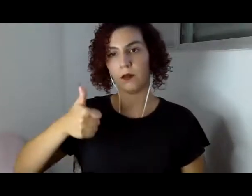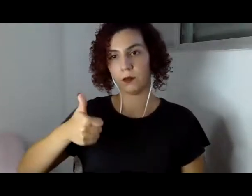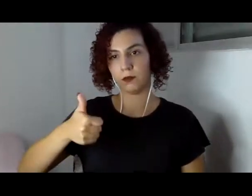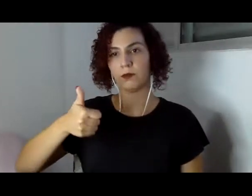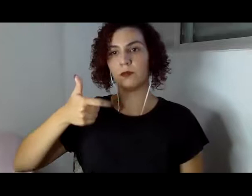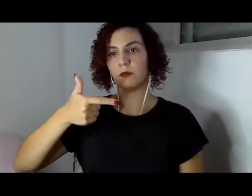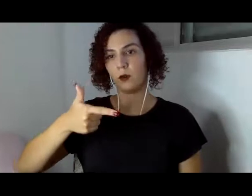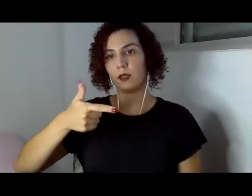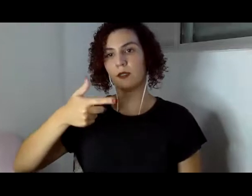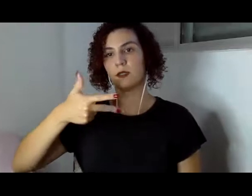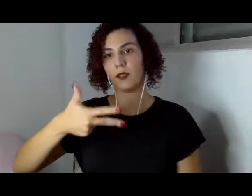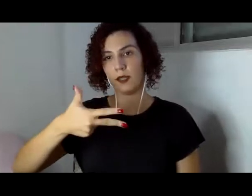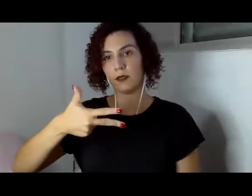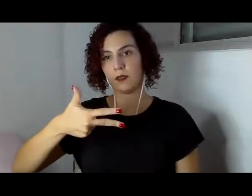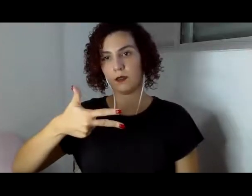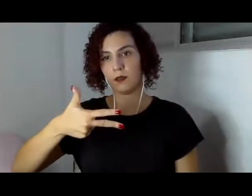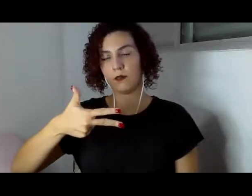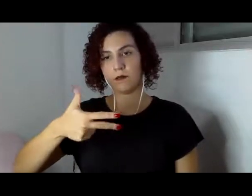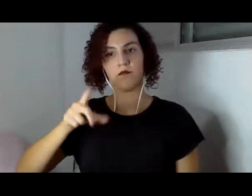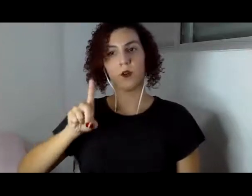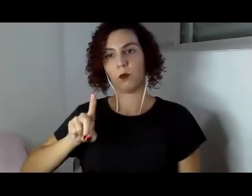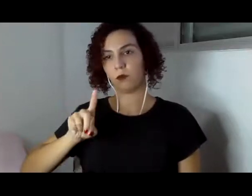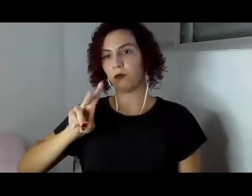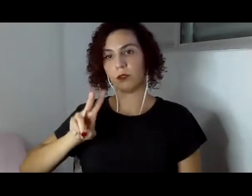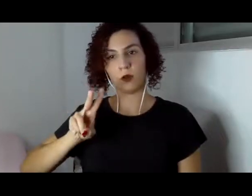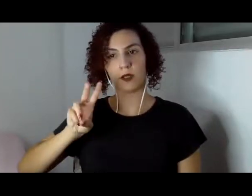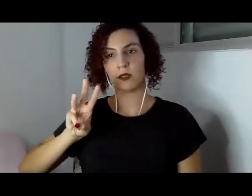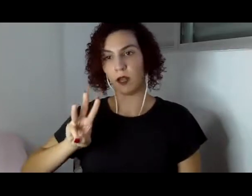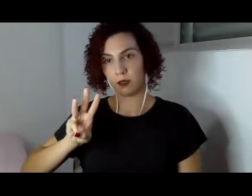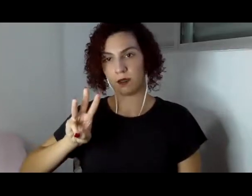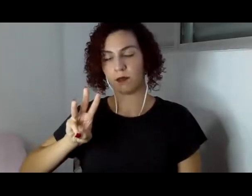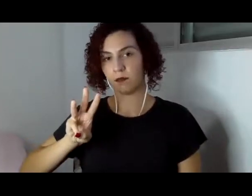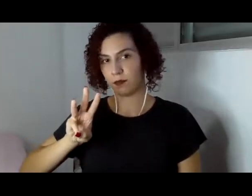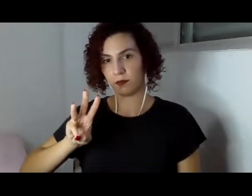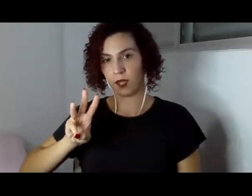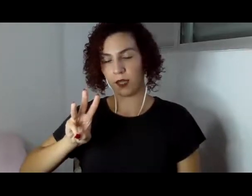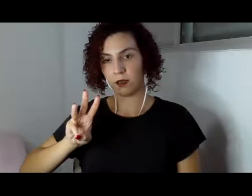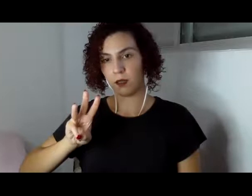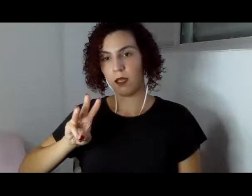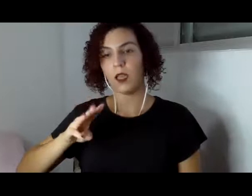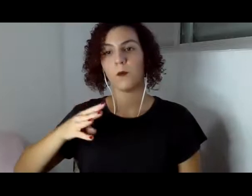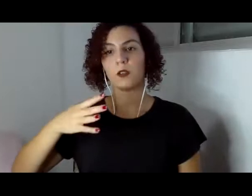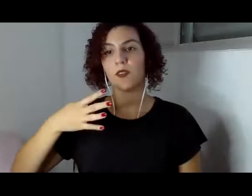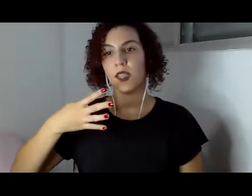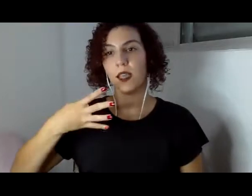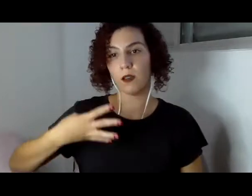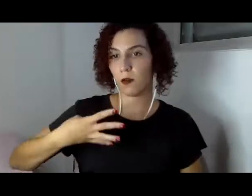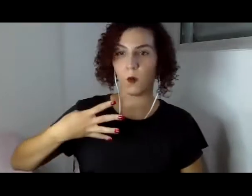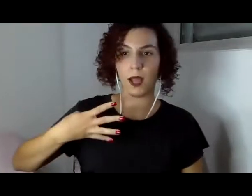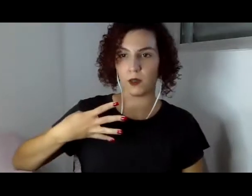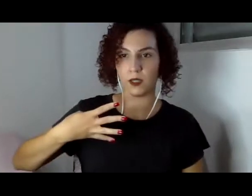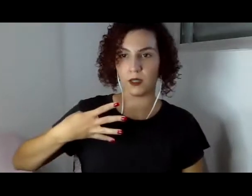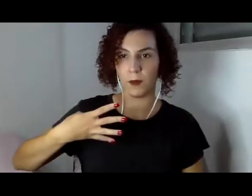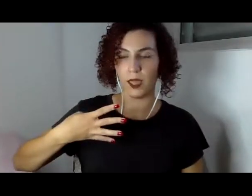mudar. 1, 2, 3. 1, 2, 3. Tá? Eu posso fazer